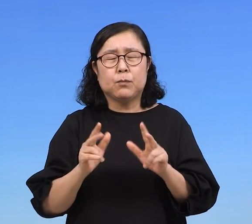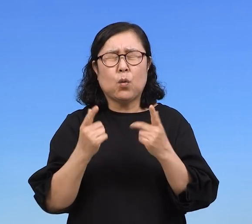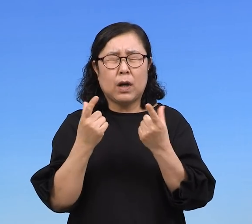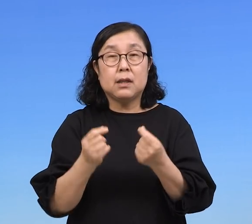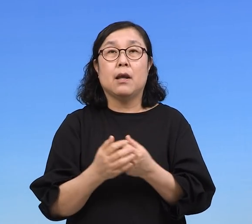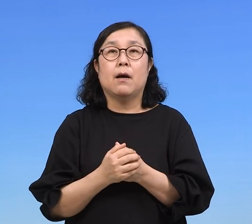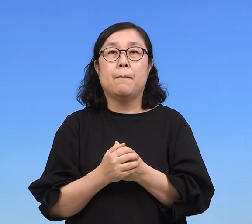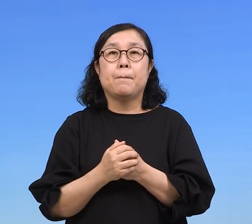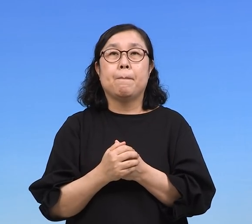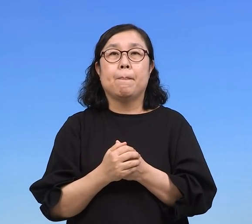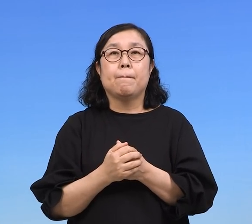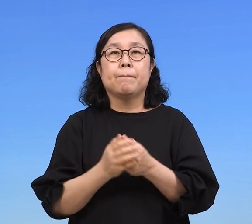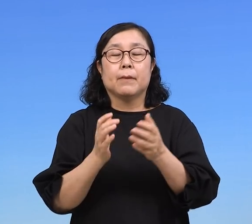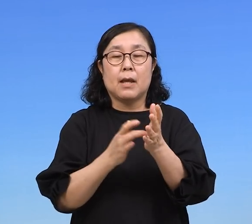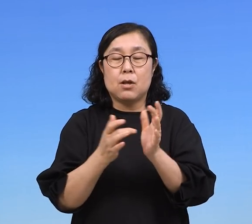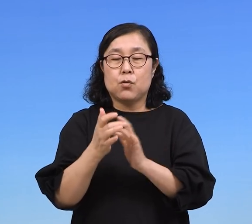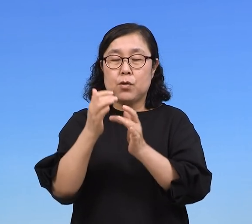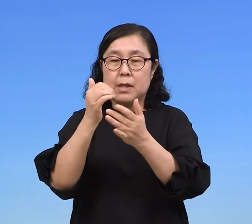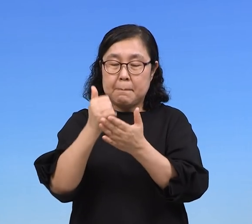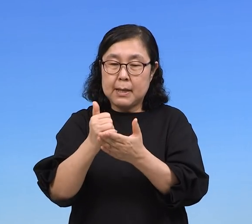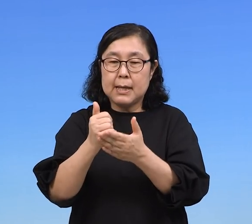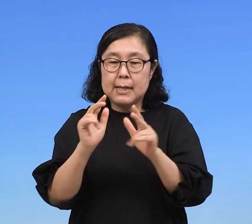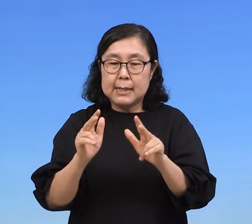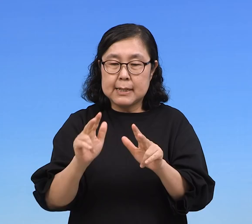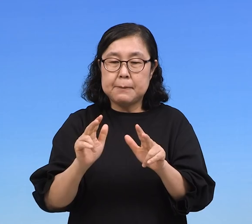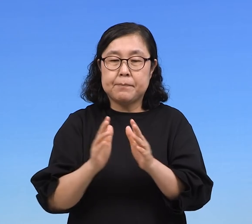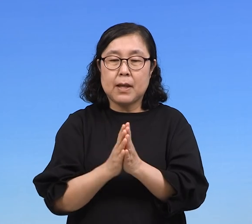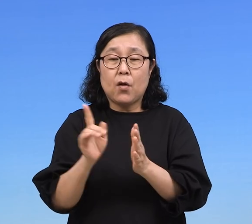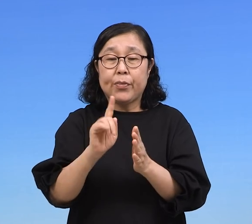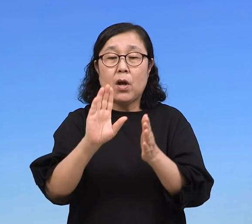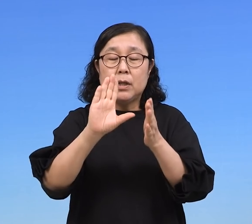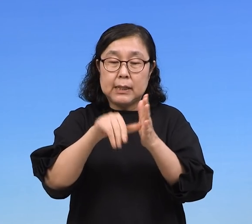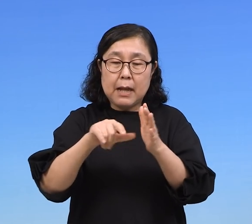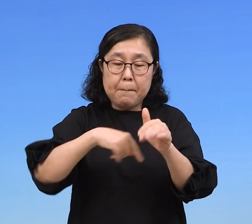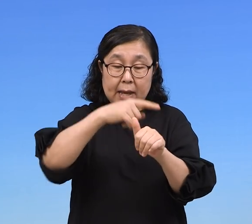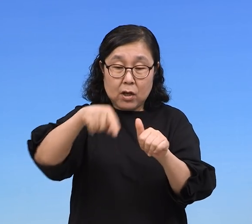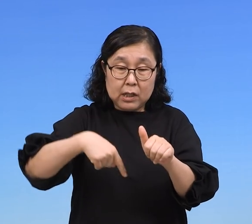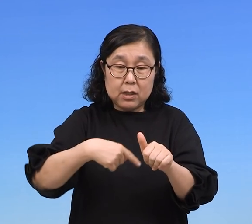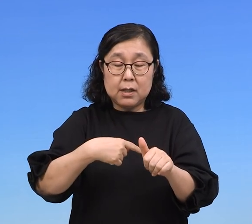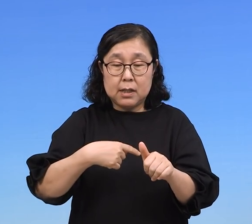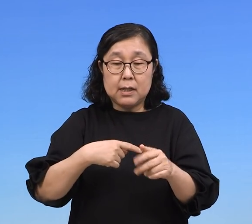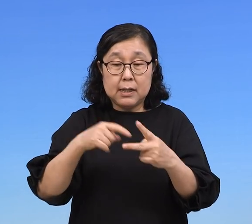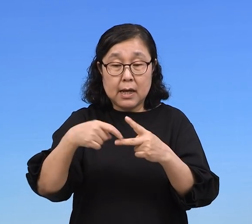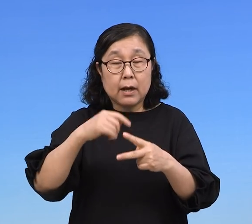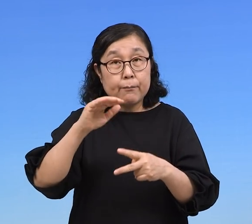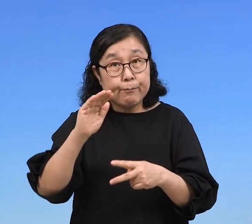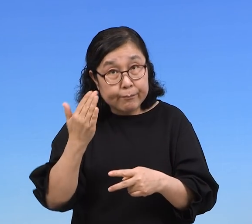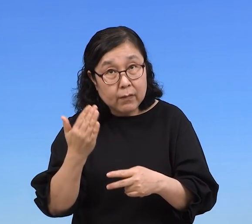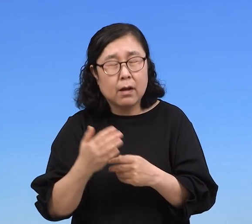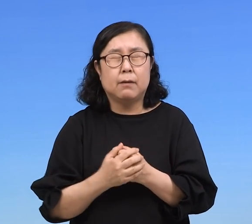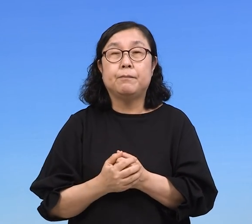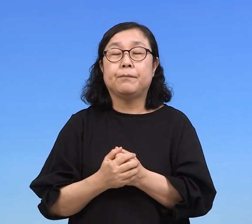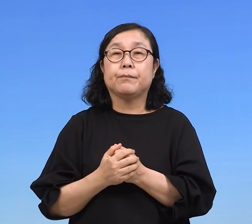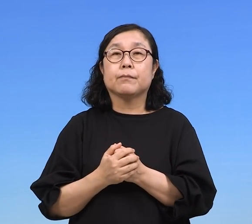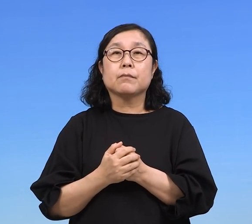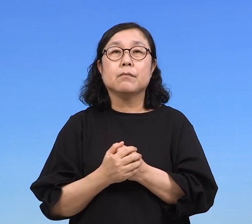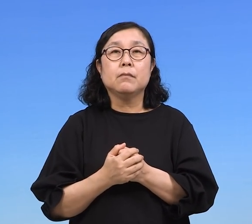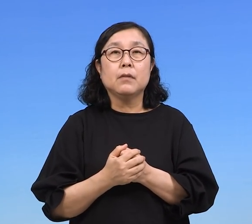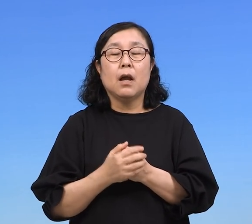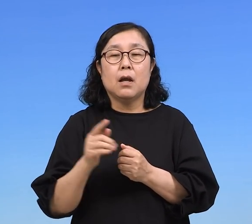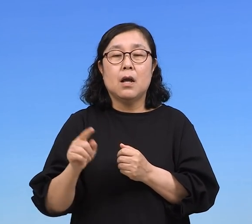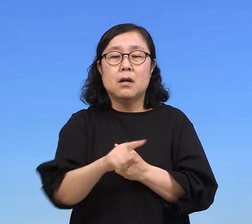예수님이 지금 그 어떤 시대 상황을 배경으로 말씀을 주시는지 아시겠죠? 그러니까 지금